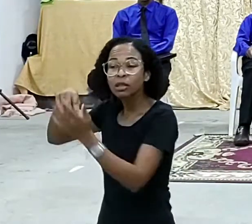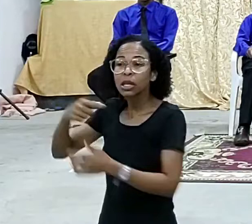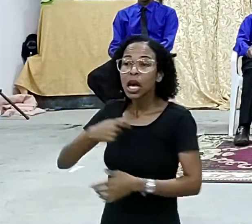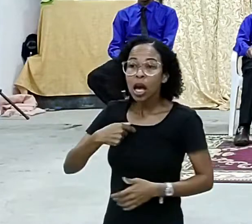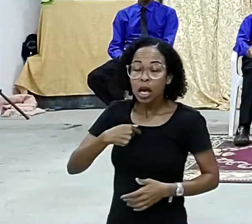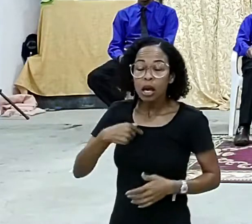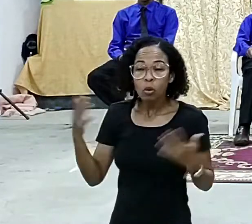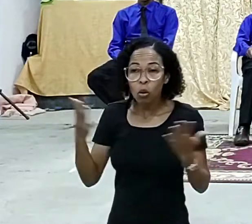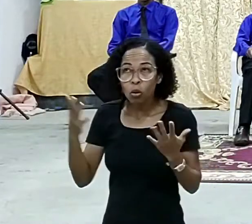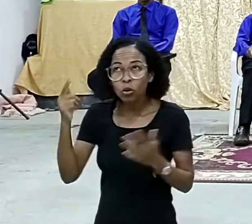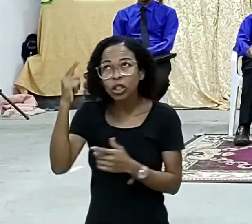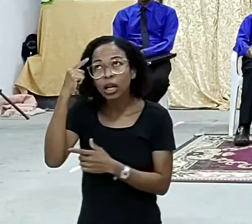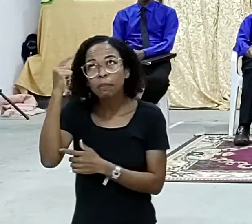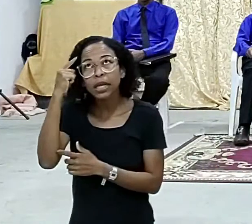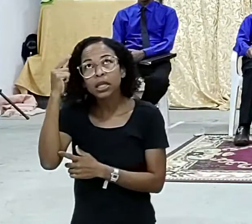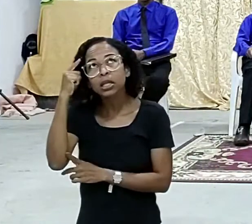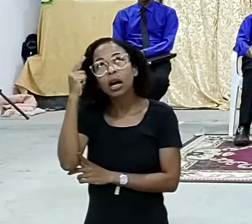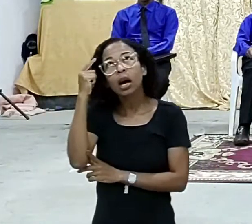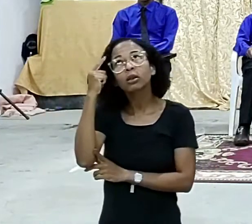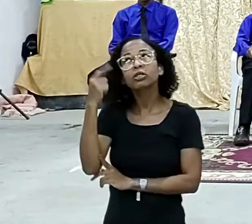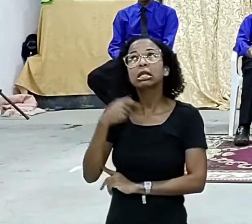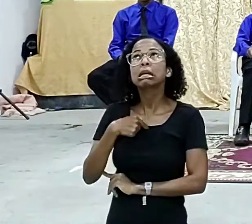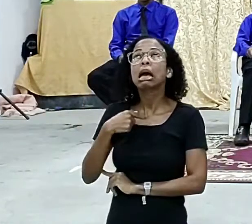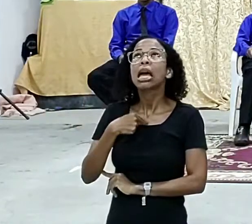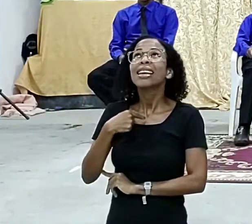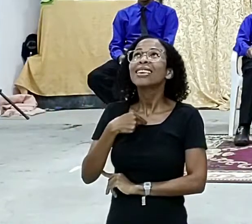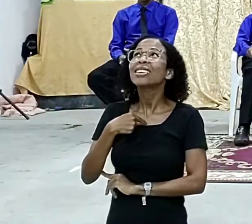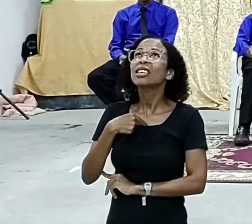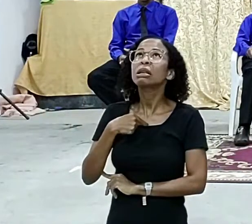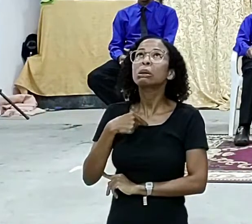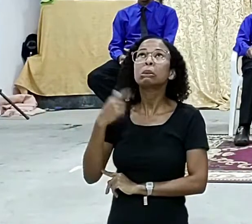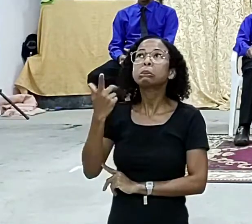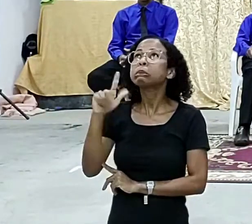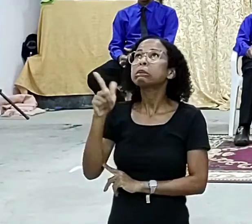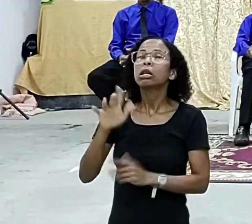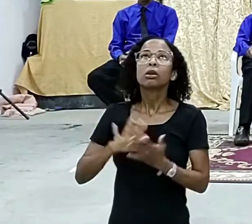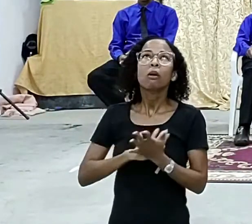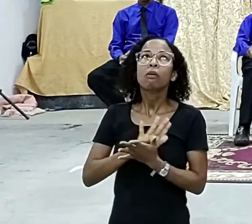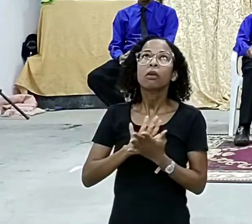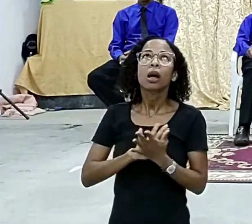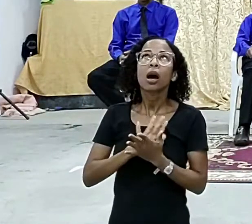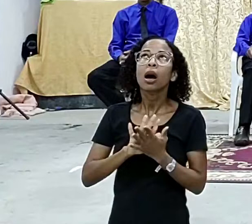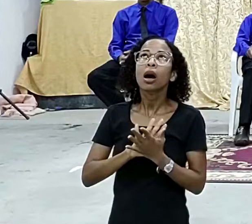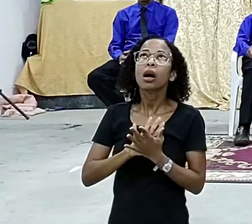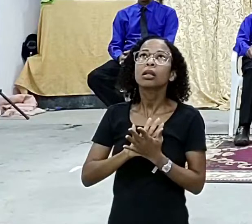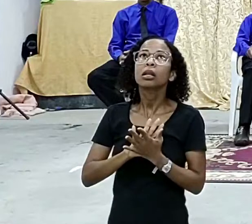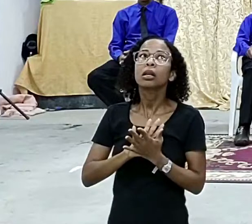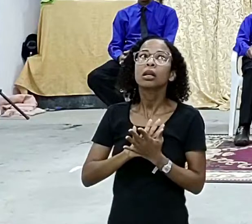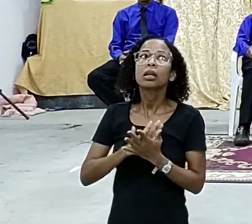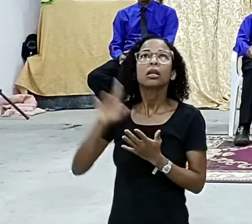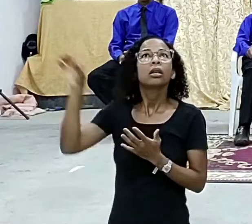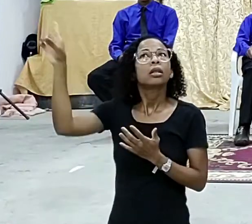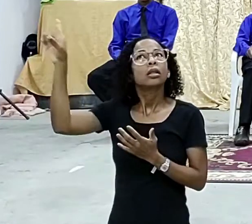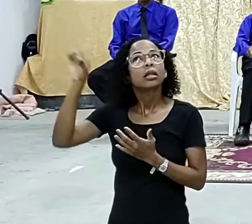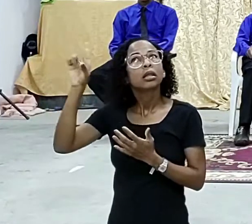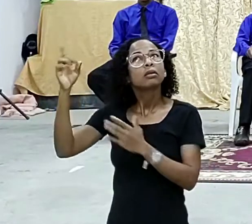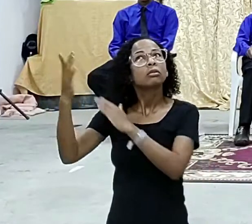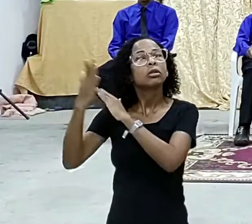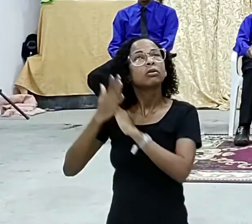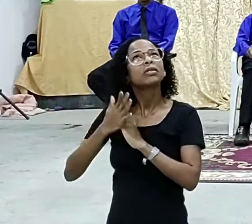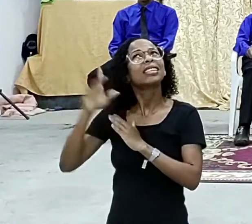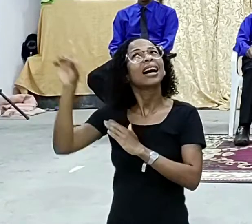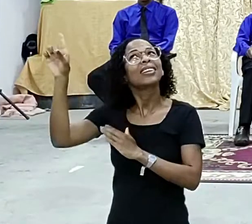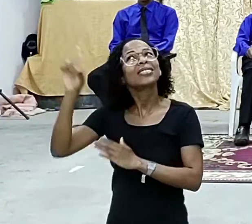aqui, que eu não tenho nada, tudo que tenho foi o Senhor que me